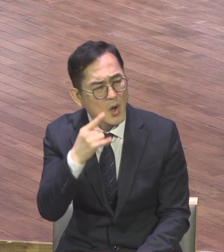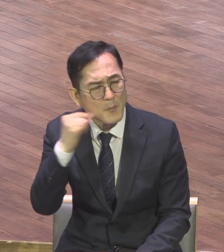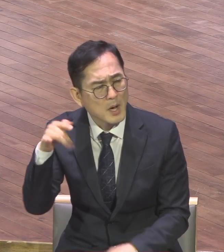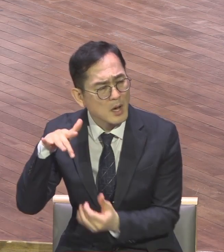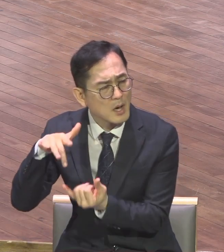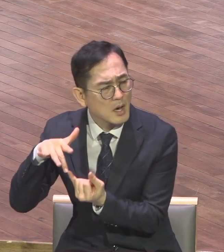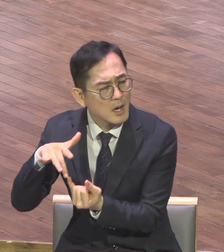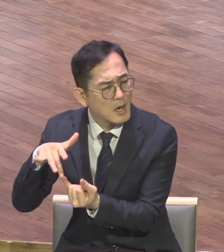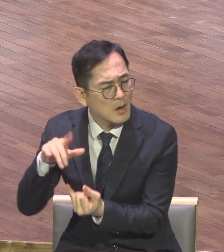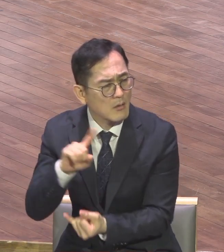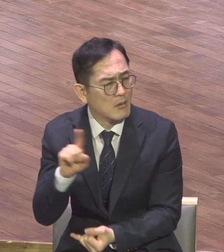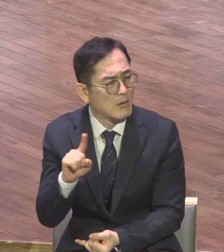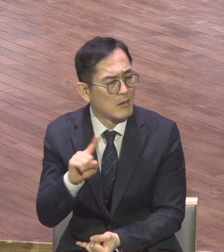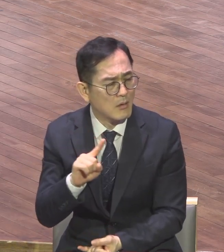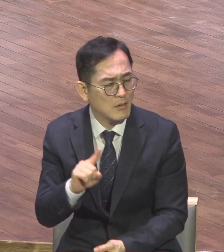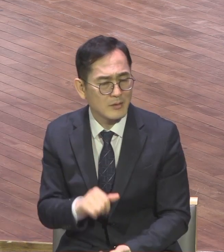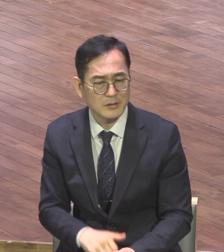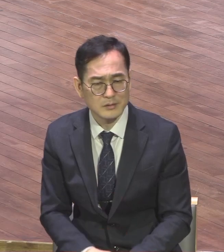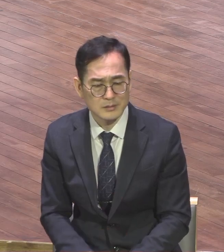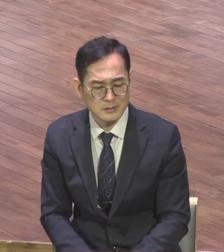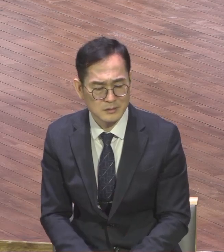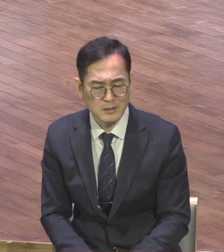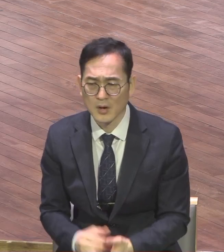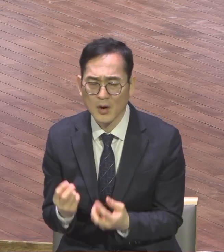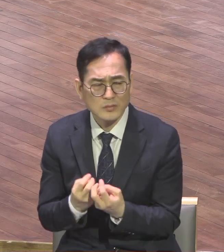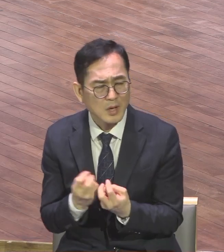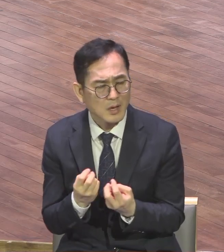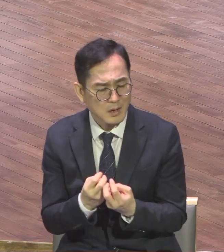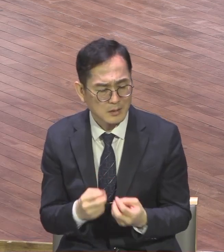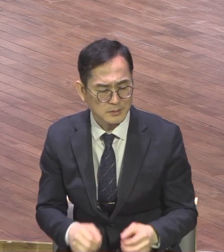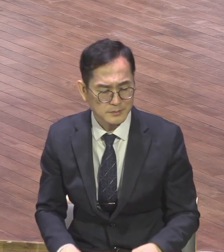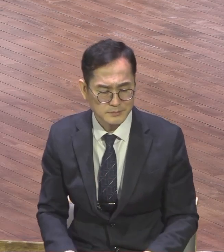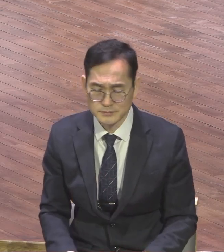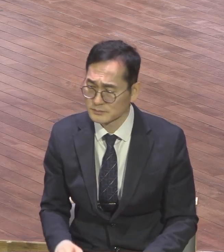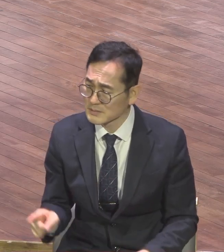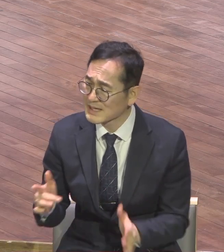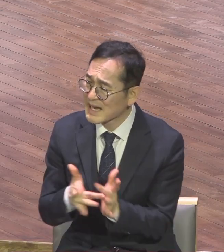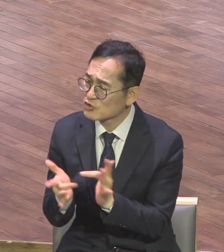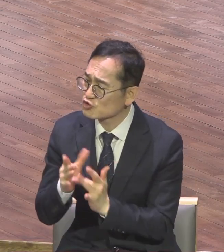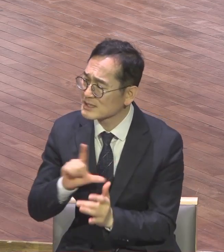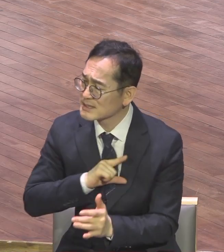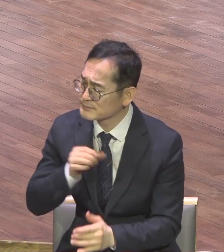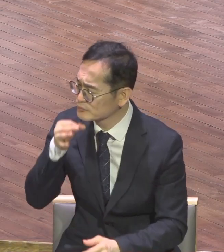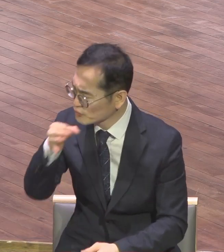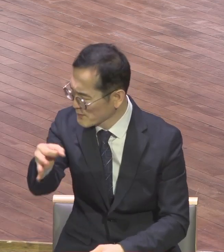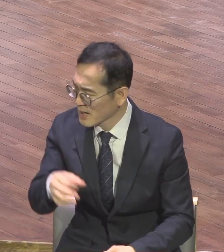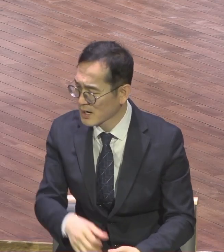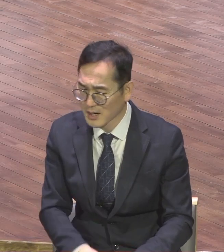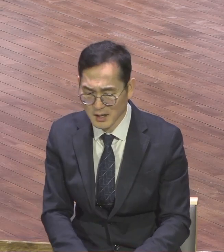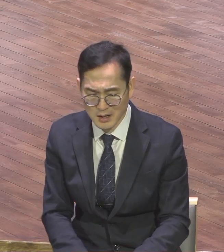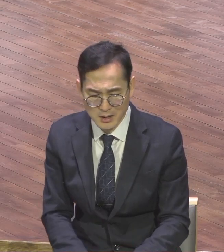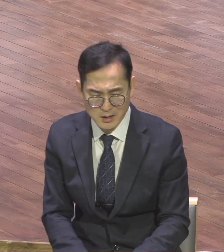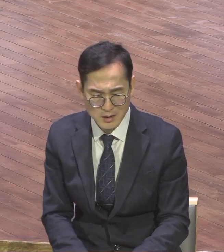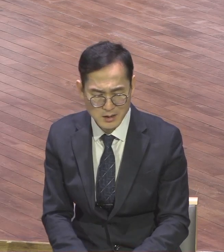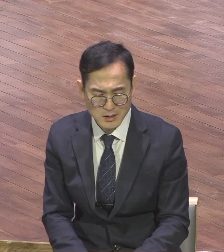어머니가 지금 완전히 귀신들은 난리다. 어디 가면 되겠노? 야 예수 이름으로 말하라. 예수 이름